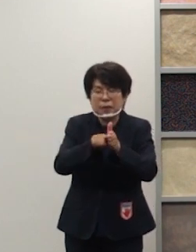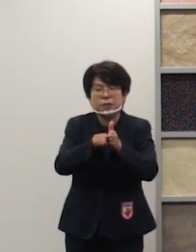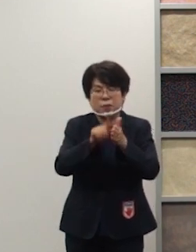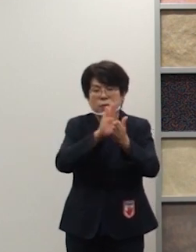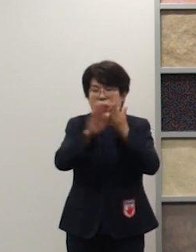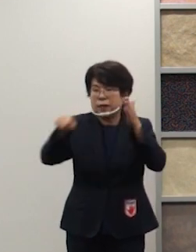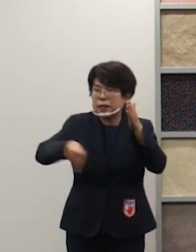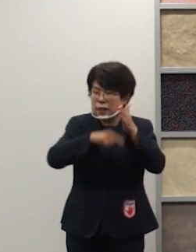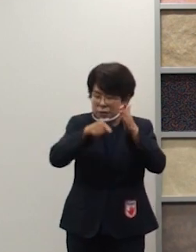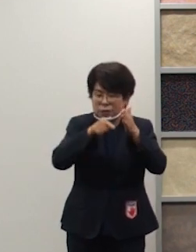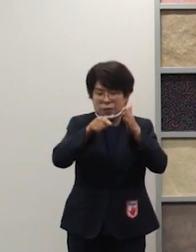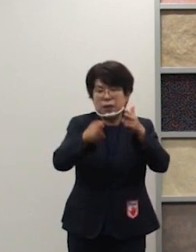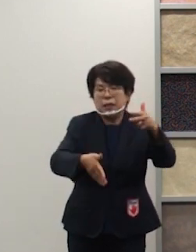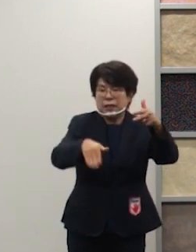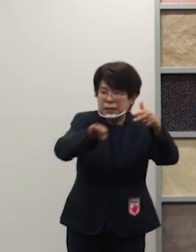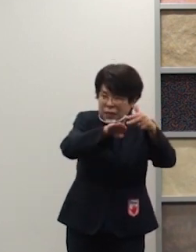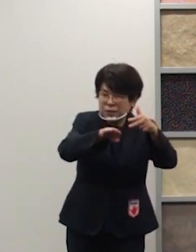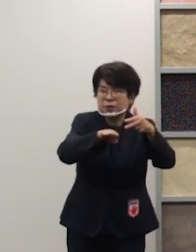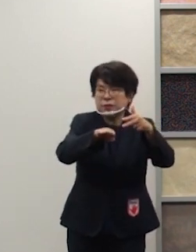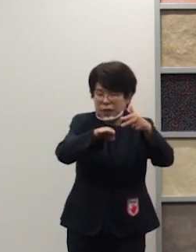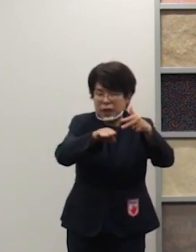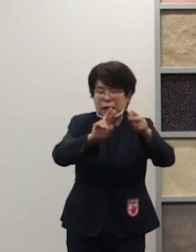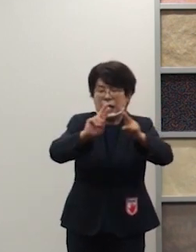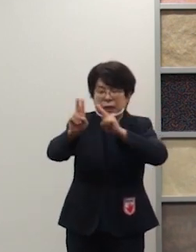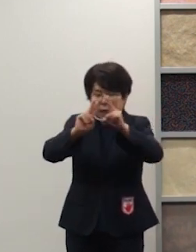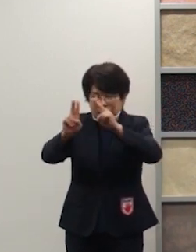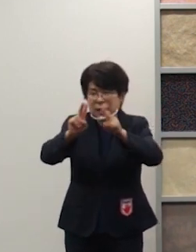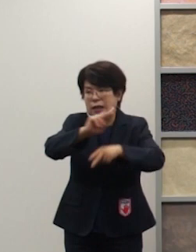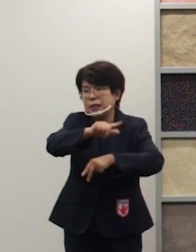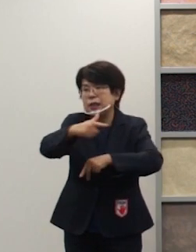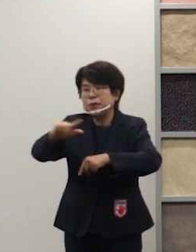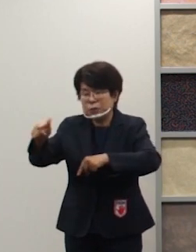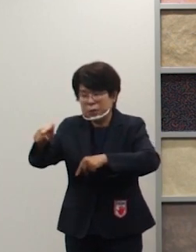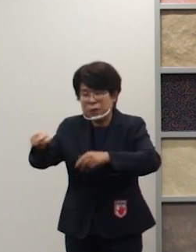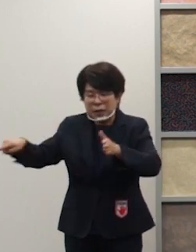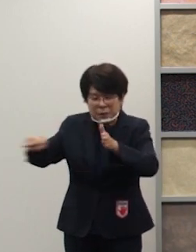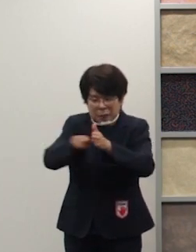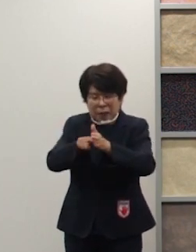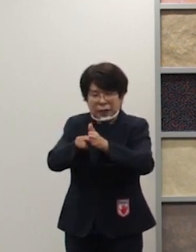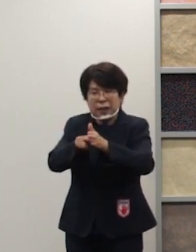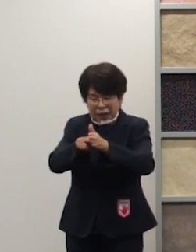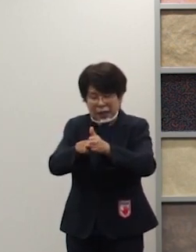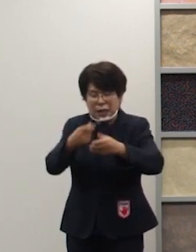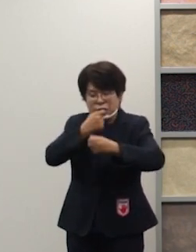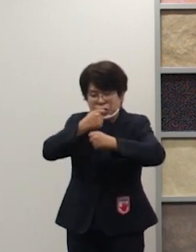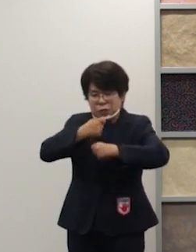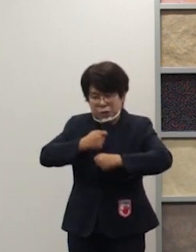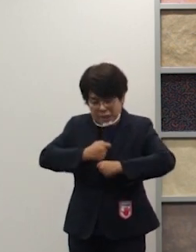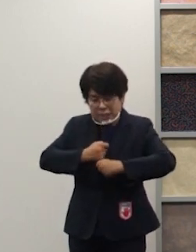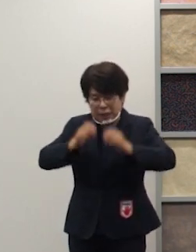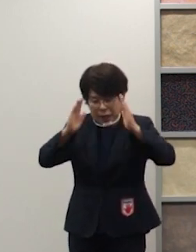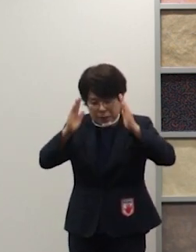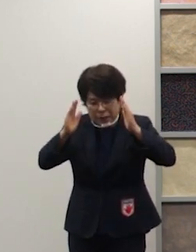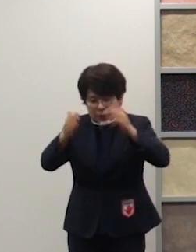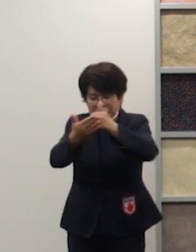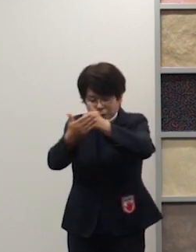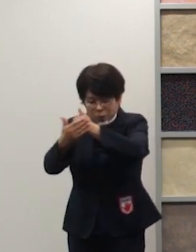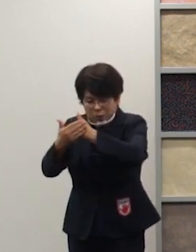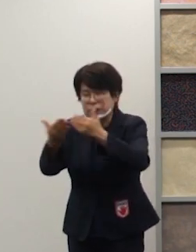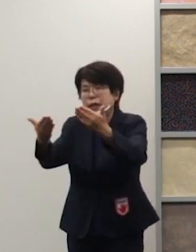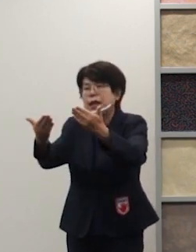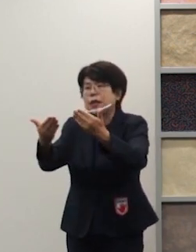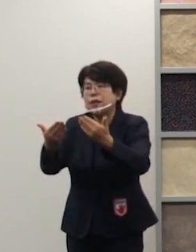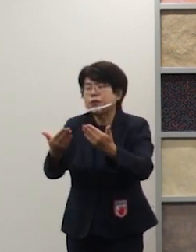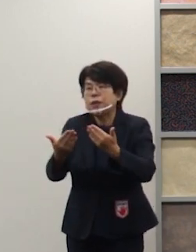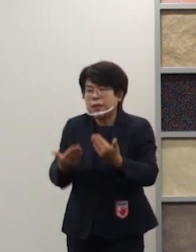さんが、努力して積み重ねてきたものがですね、これからそういう意味でのこう進化というものを発揮でき